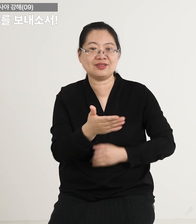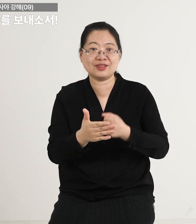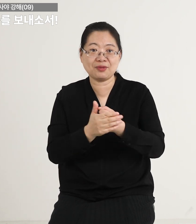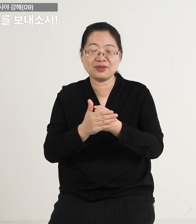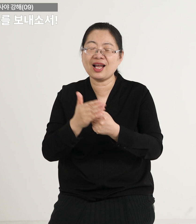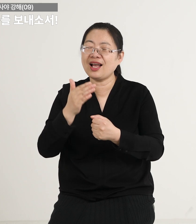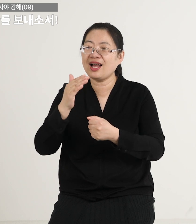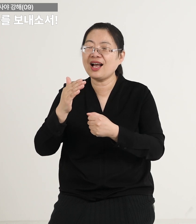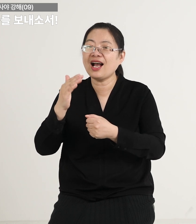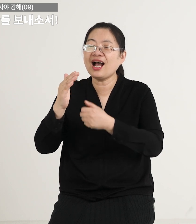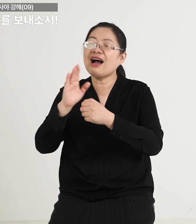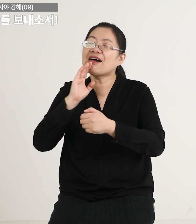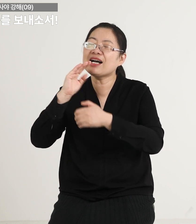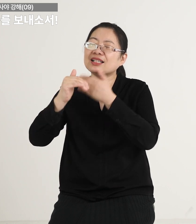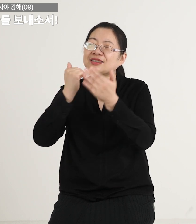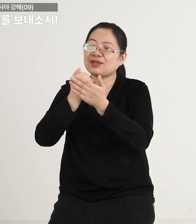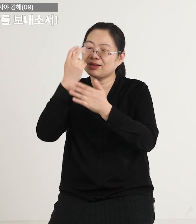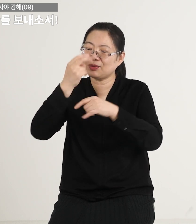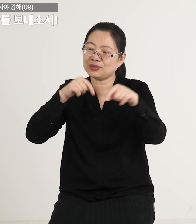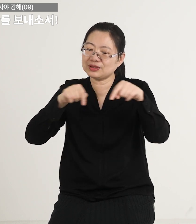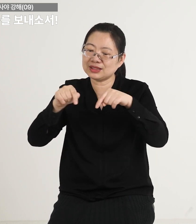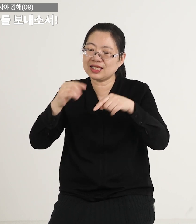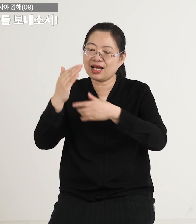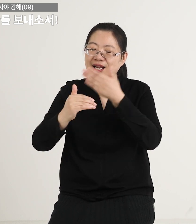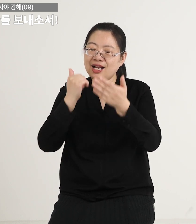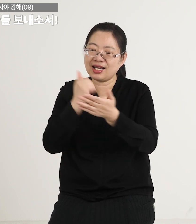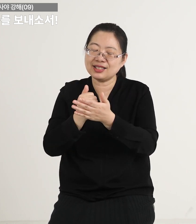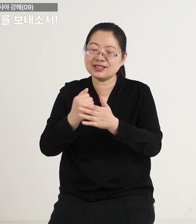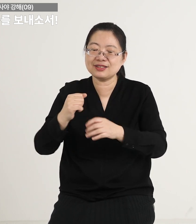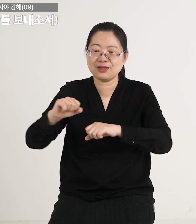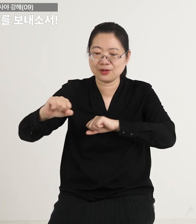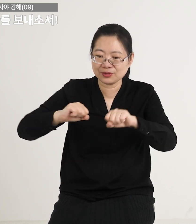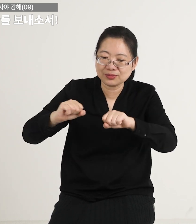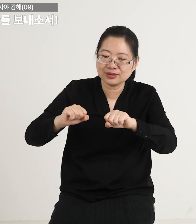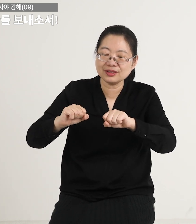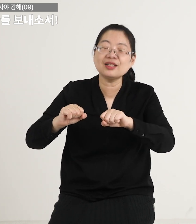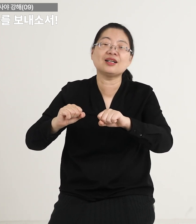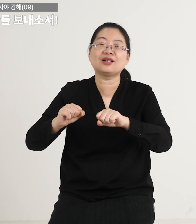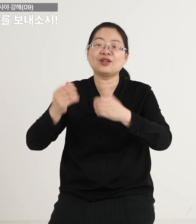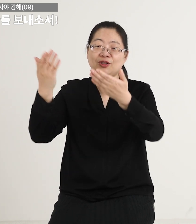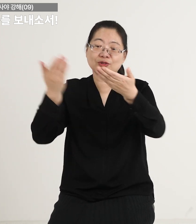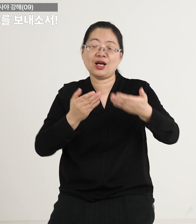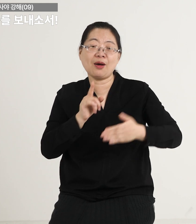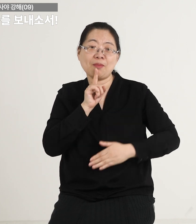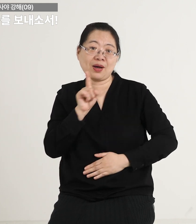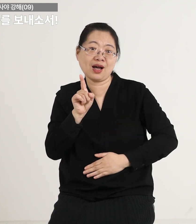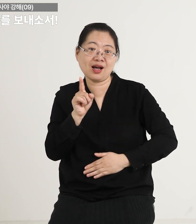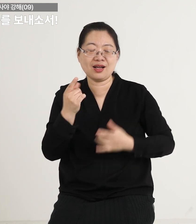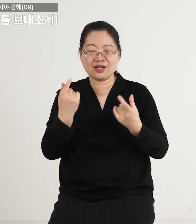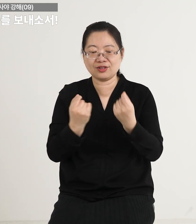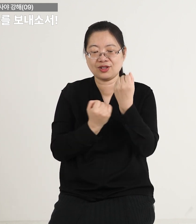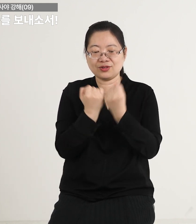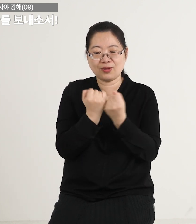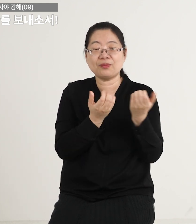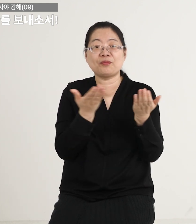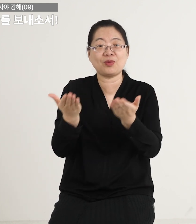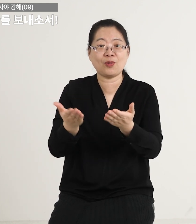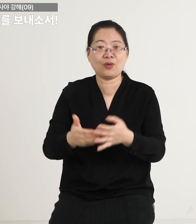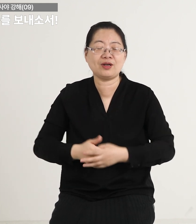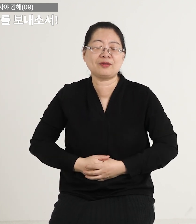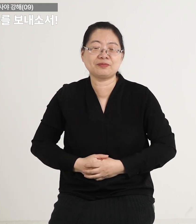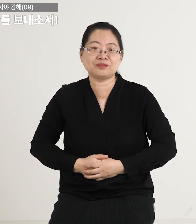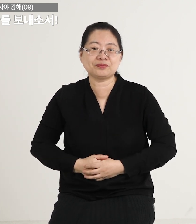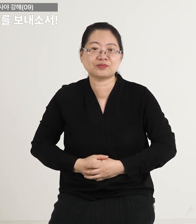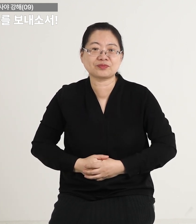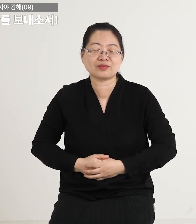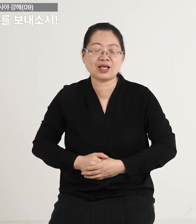거기서 진정한 하나님의 통치와 하나님의 경영이 나온다. 그 얘기를 이렇게 설명하는 거예요.